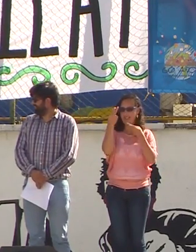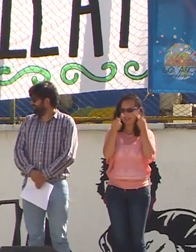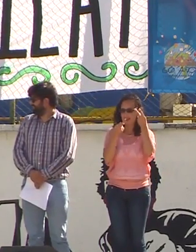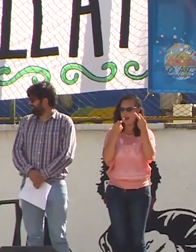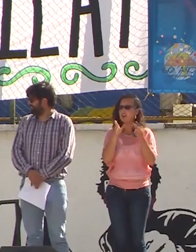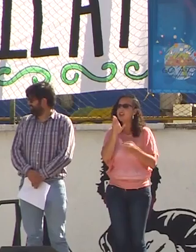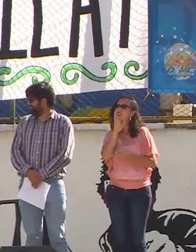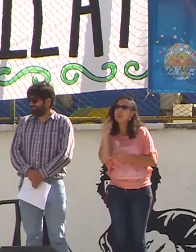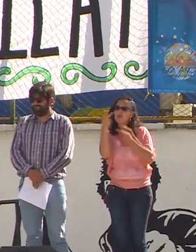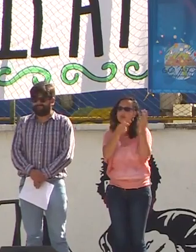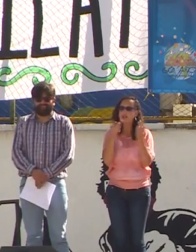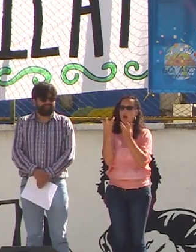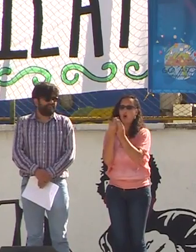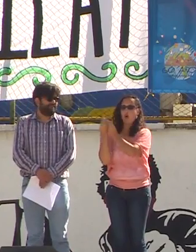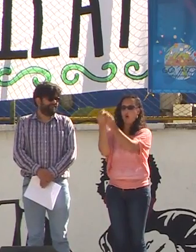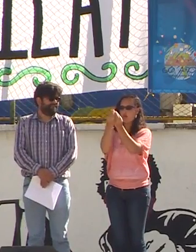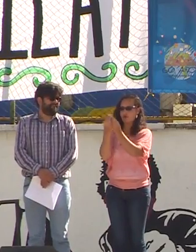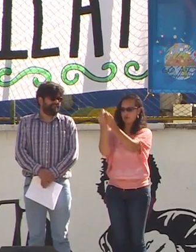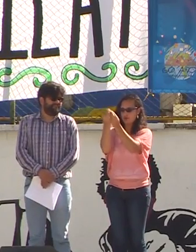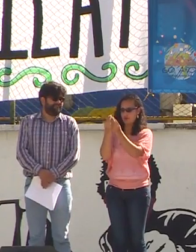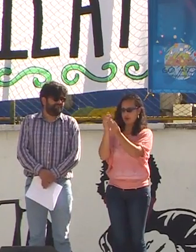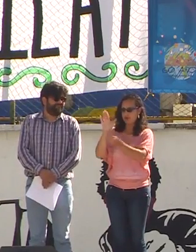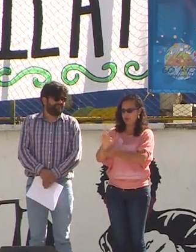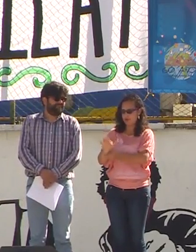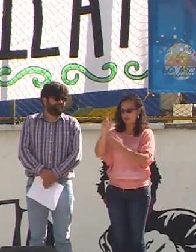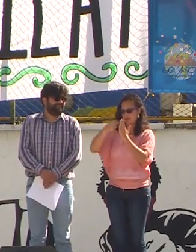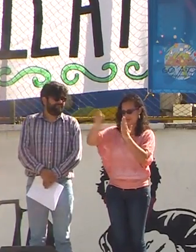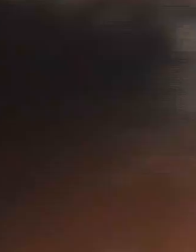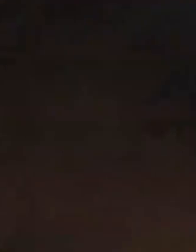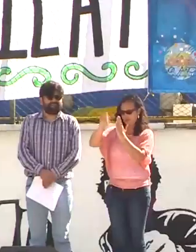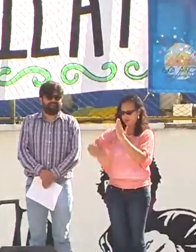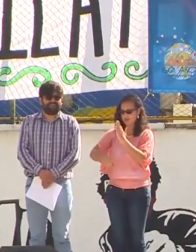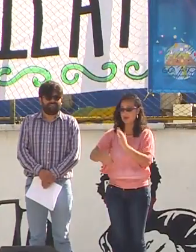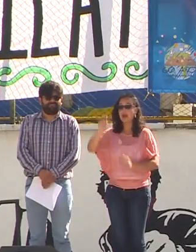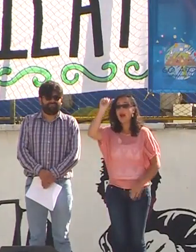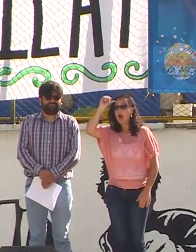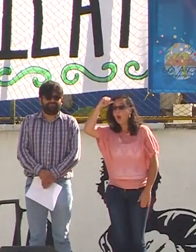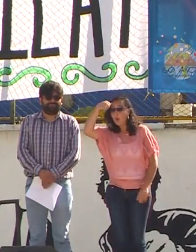Recuerden la fecha, lunes 24 de agosto.